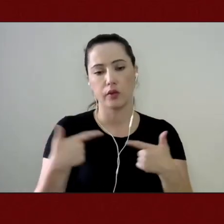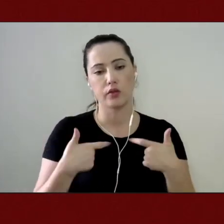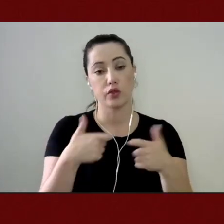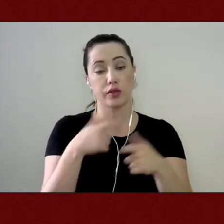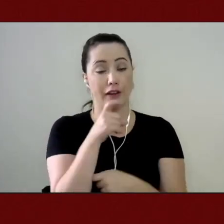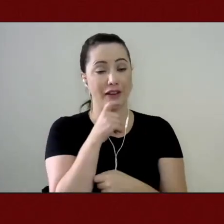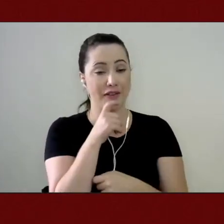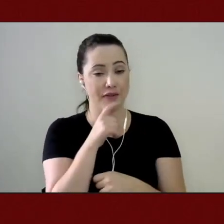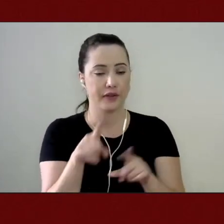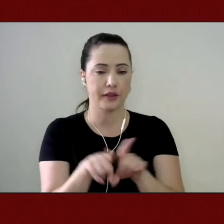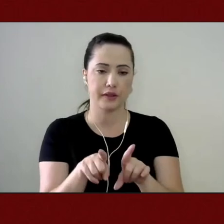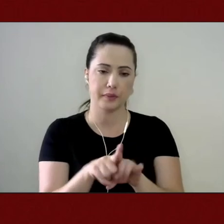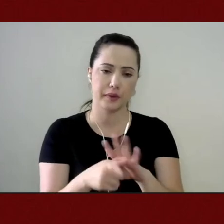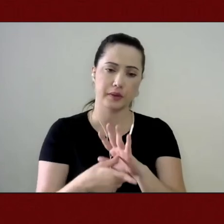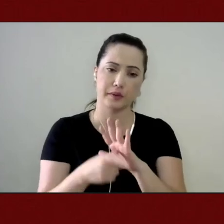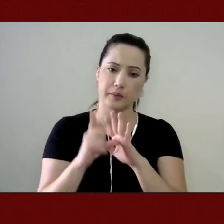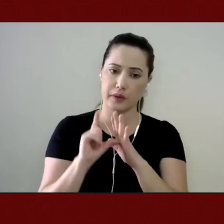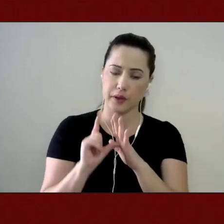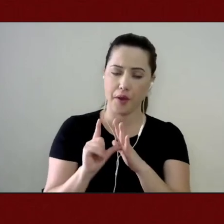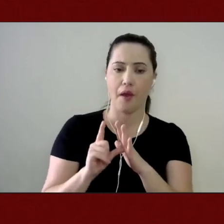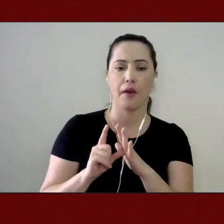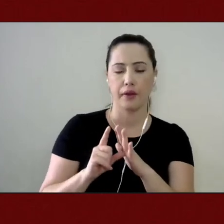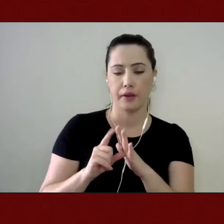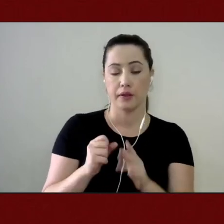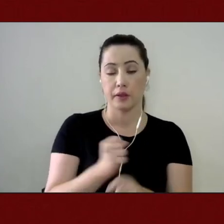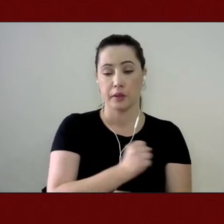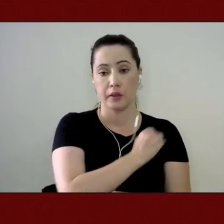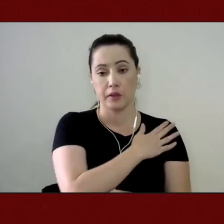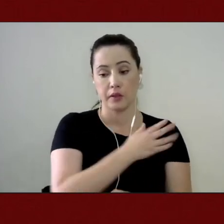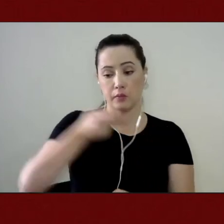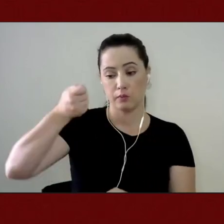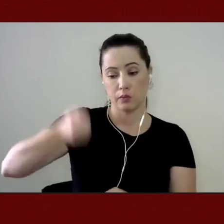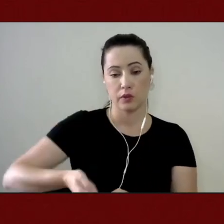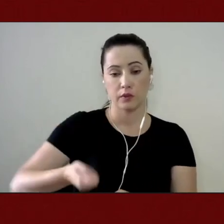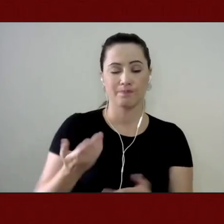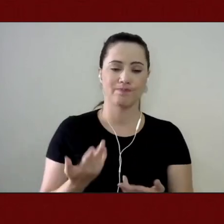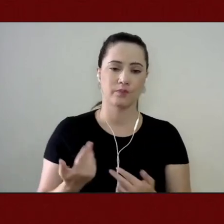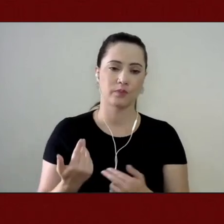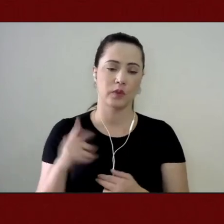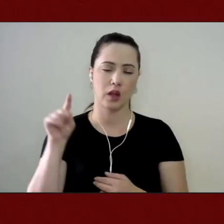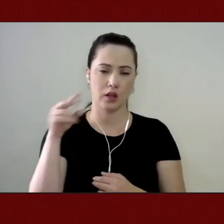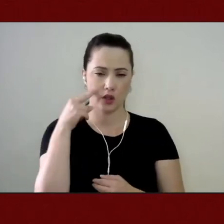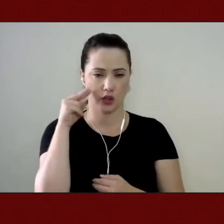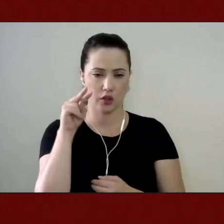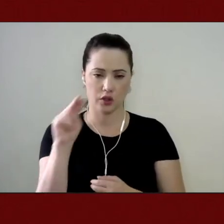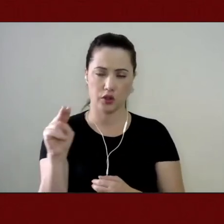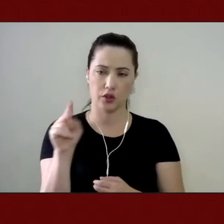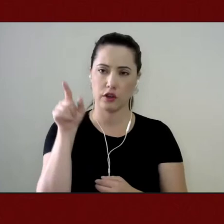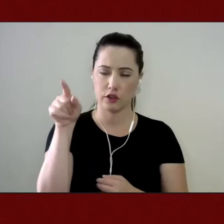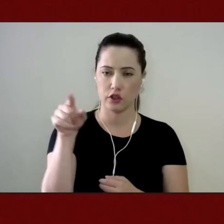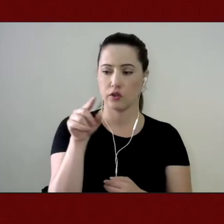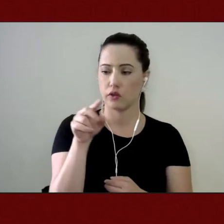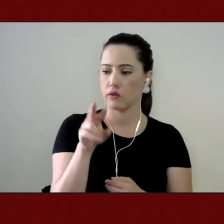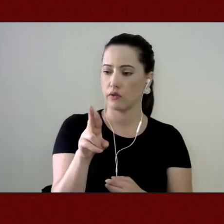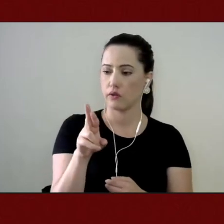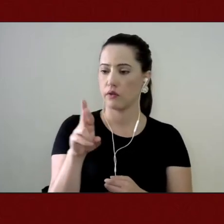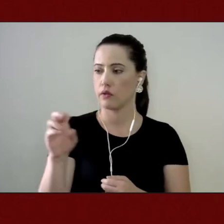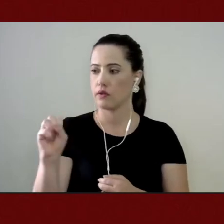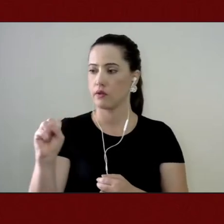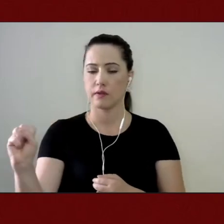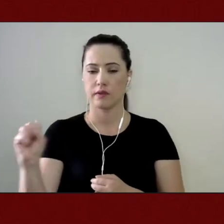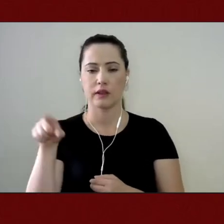da ditadura, o modelo soviético continuará a exercer uma atração subterrânea sobre os